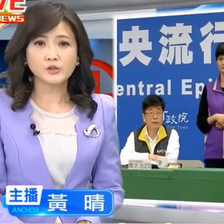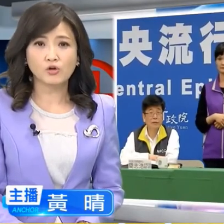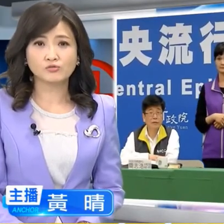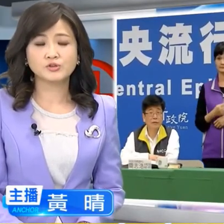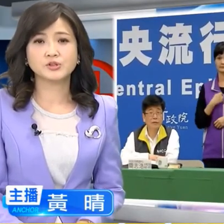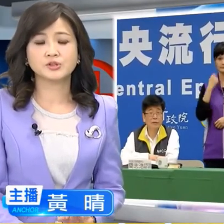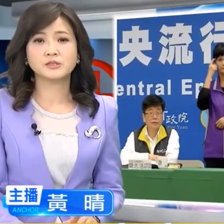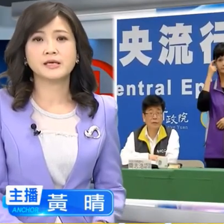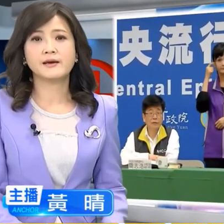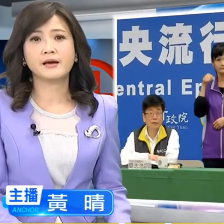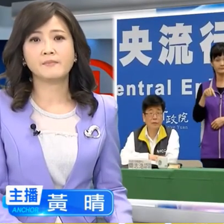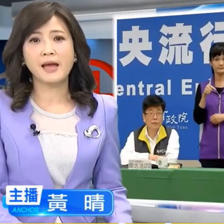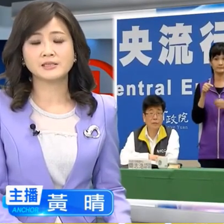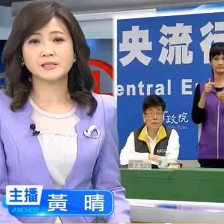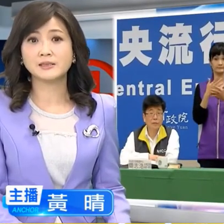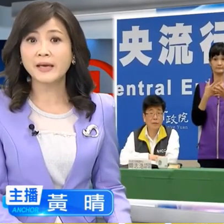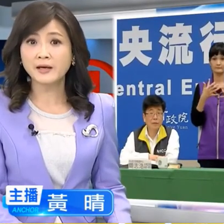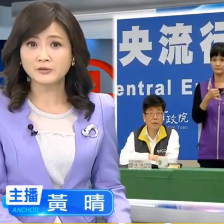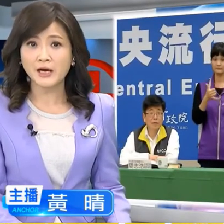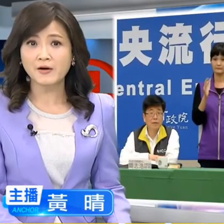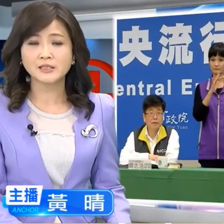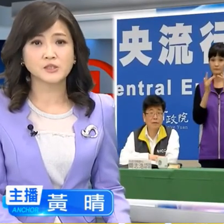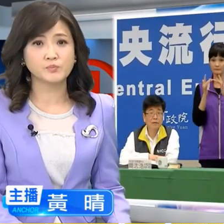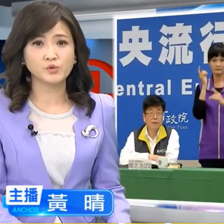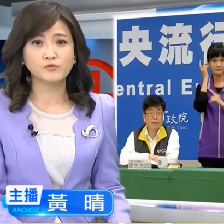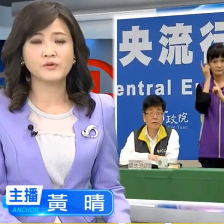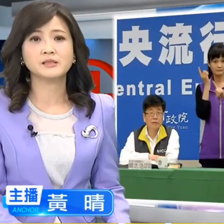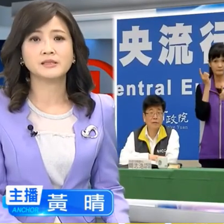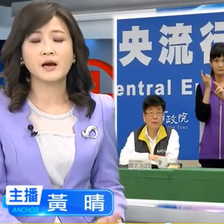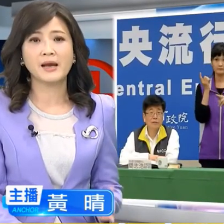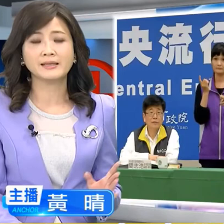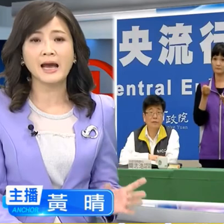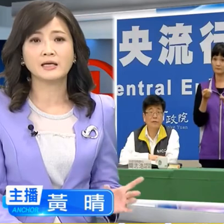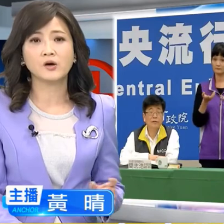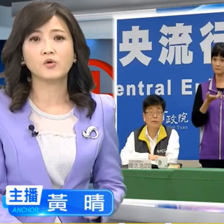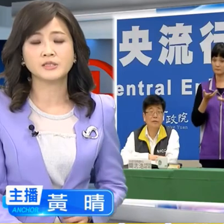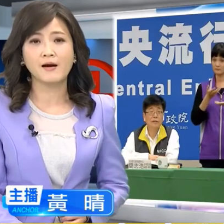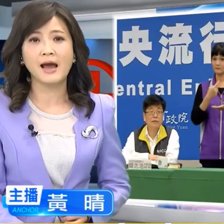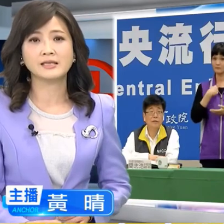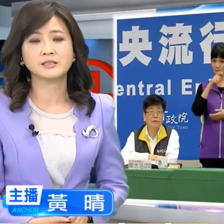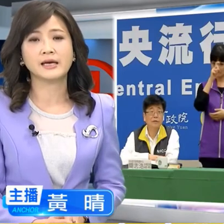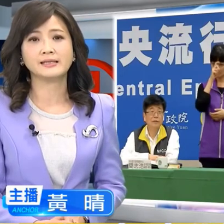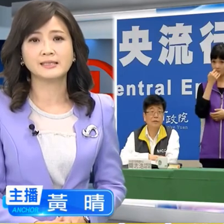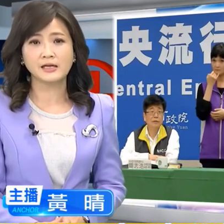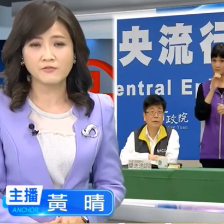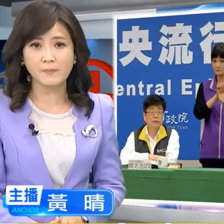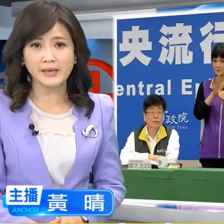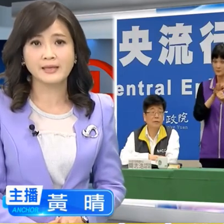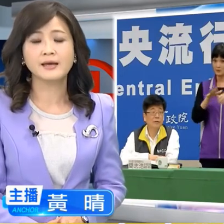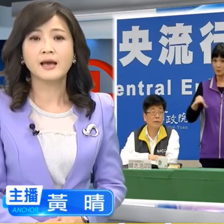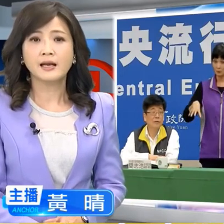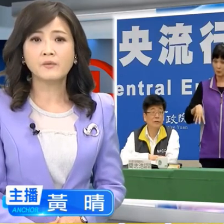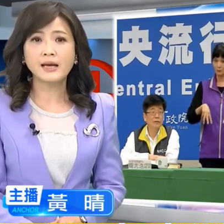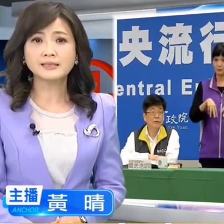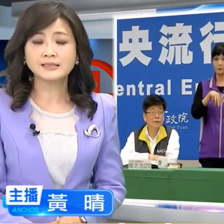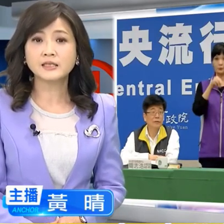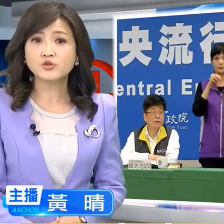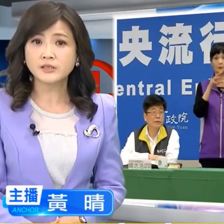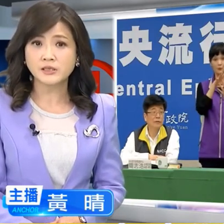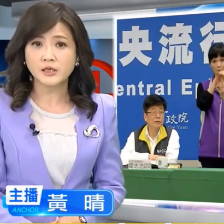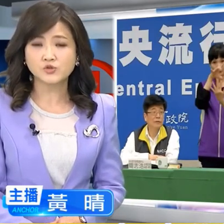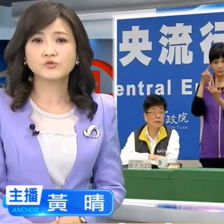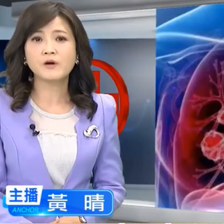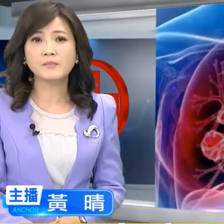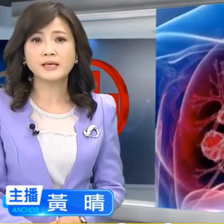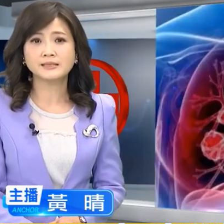罩，儿童是14天可以买10片口罩，而且是不分要买大人或小孩，这是给大家的方便。另外，在今